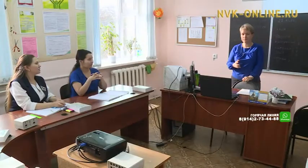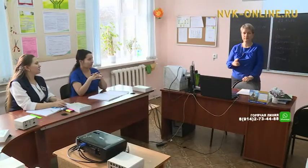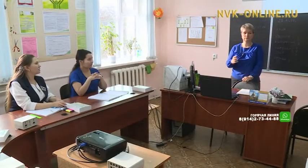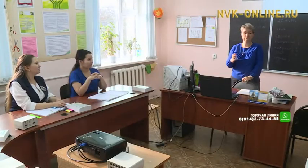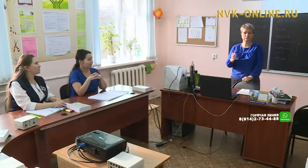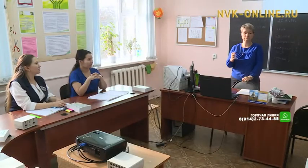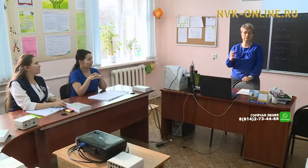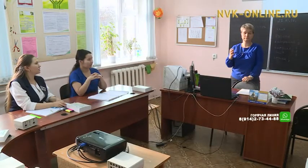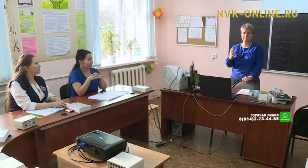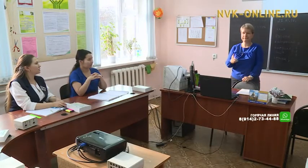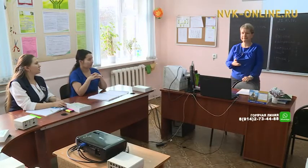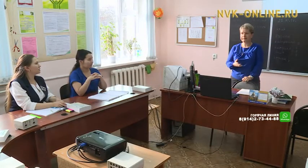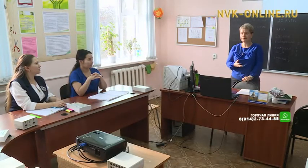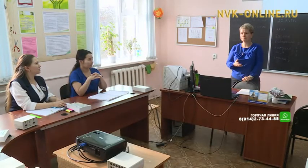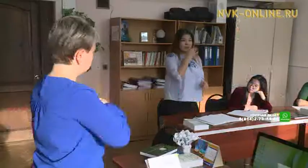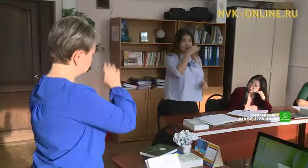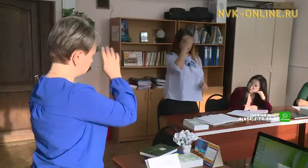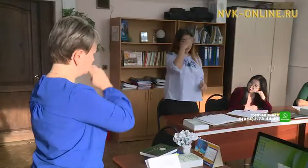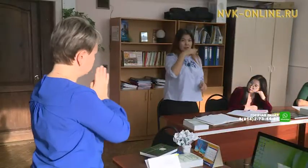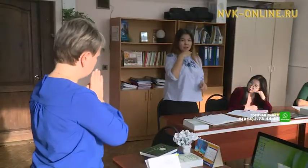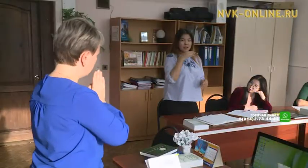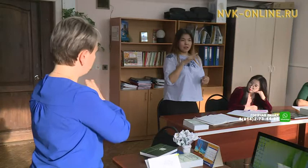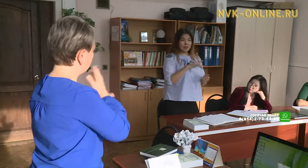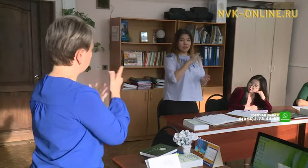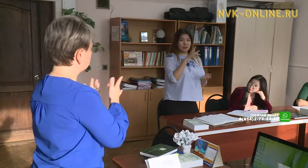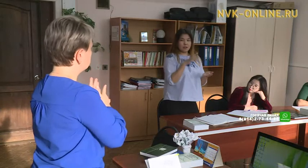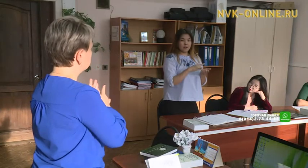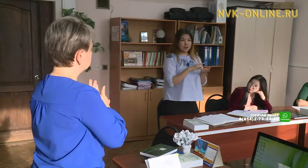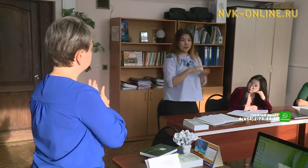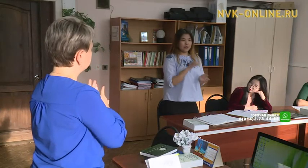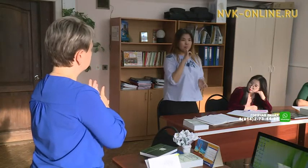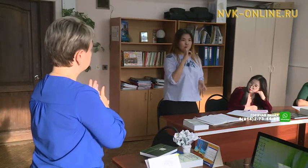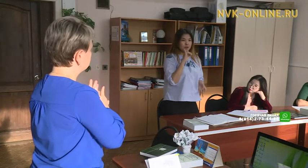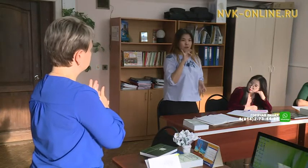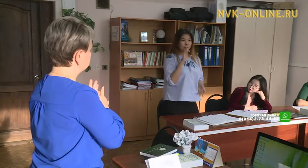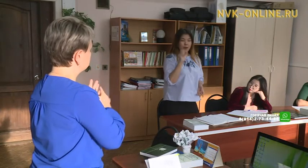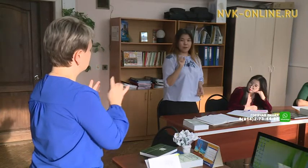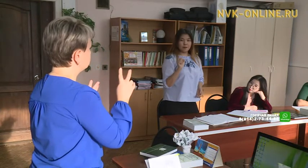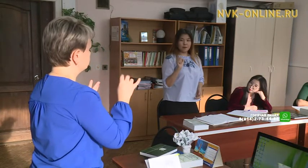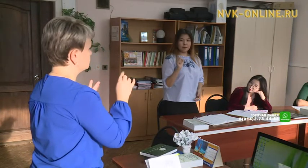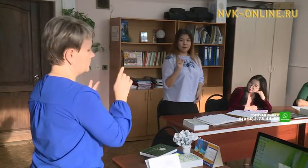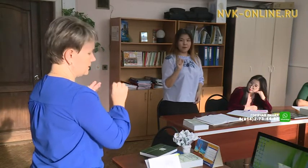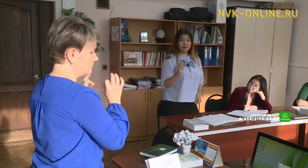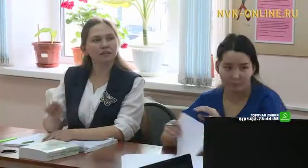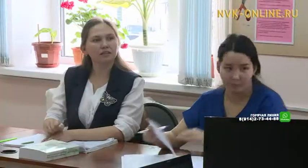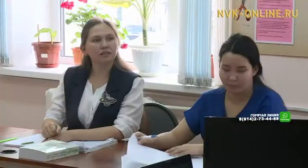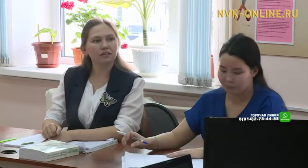обучают основам и технологии сурдоперевода в течение 2 лет. После окончания учебного заведения выпускники устраиваются на работу в школы